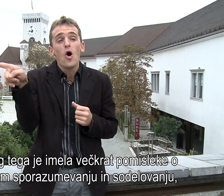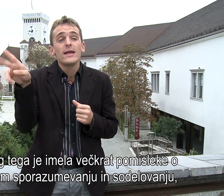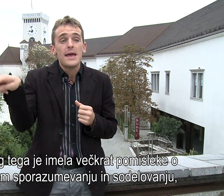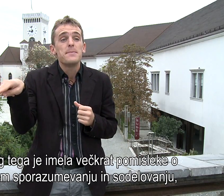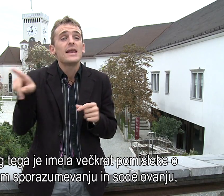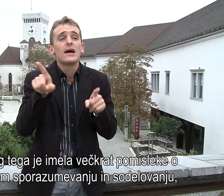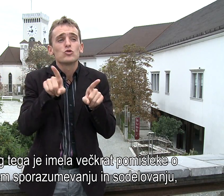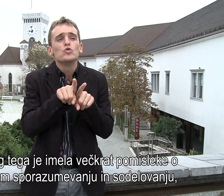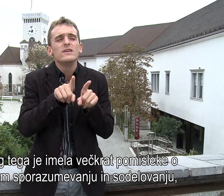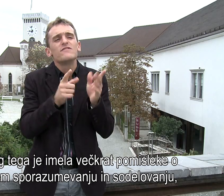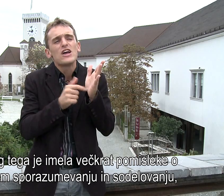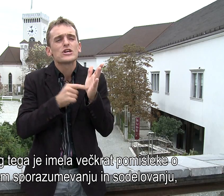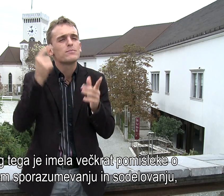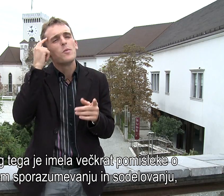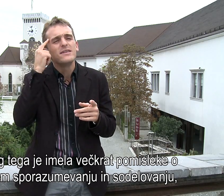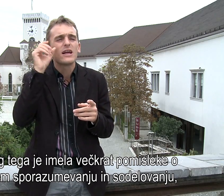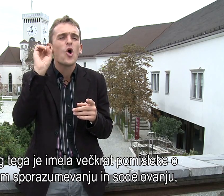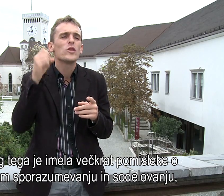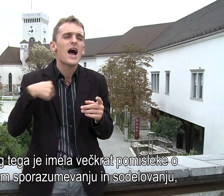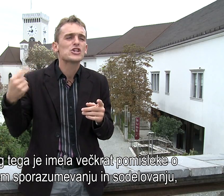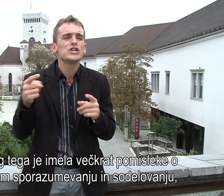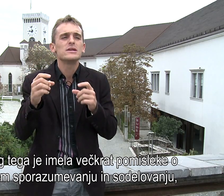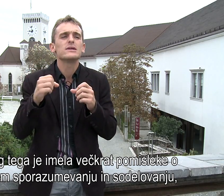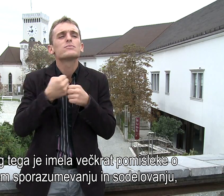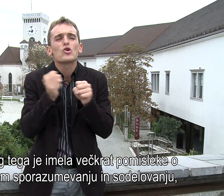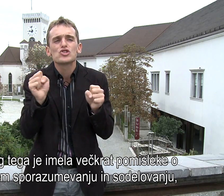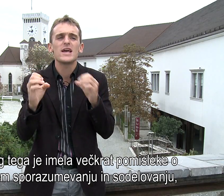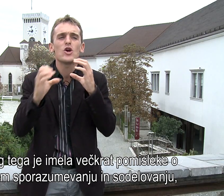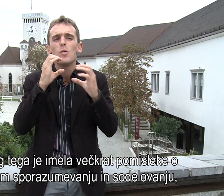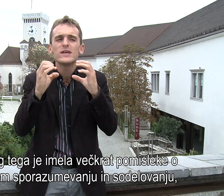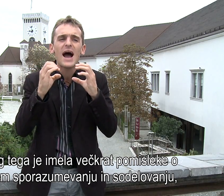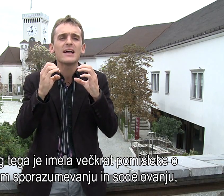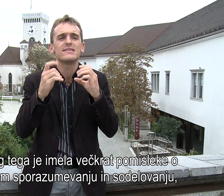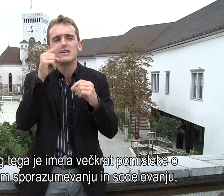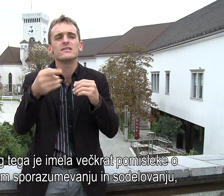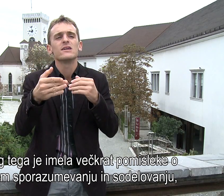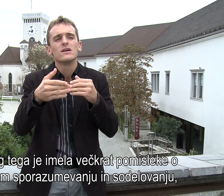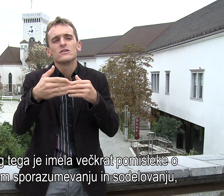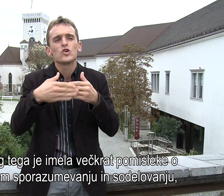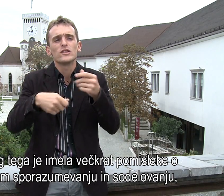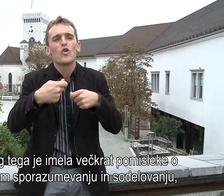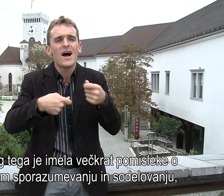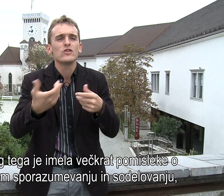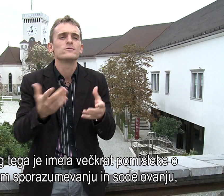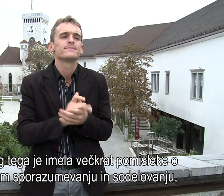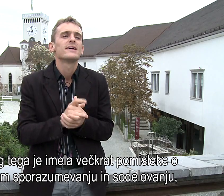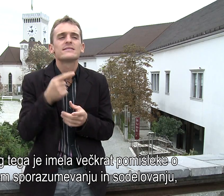Ona je imela tudi večkrat pomisleke o naši sproščeni komunikaciji in sodelovanju, saj se